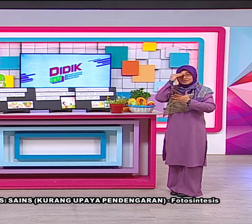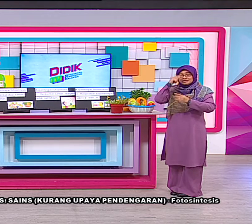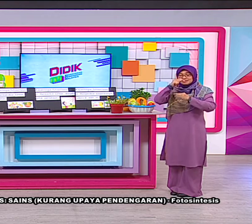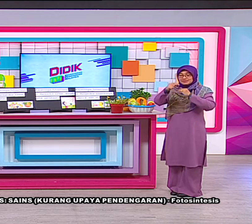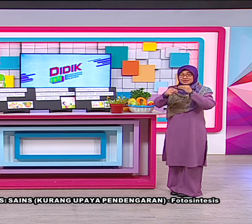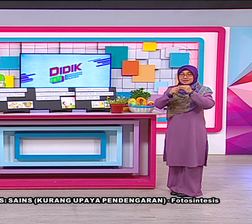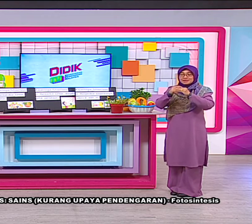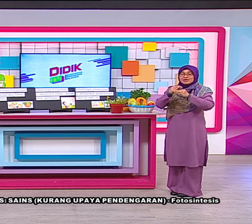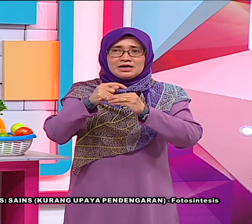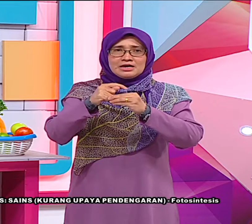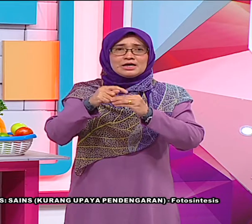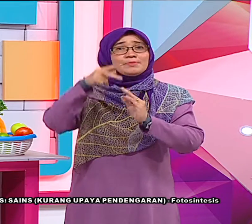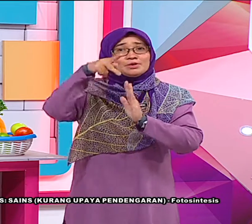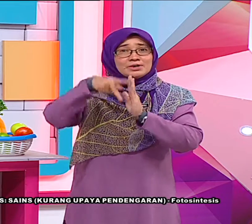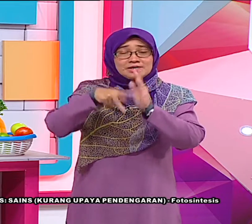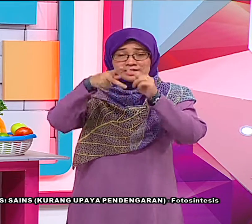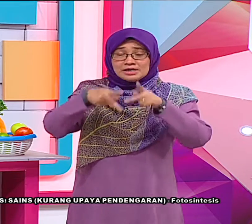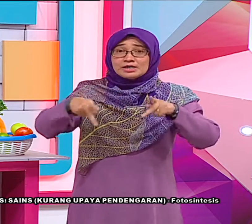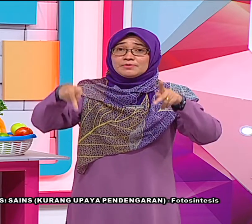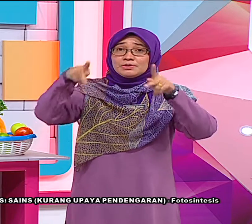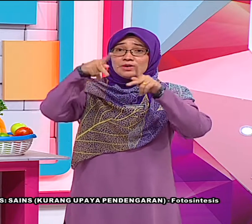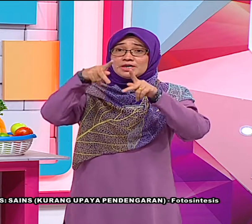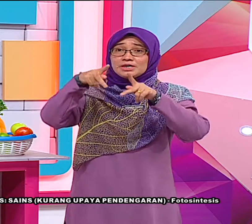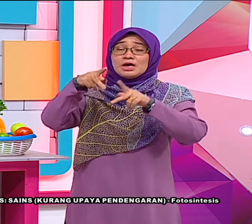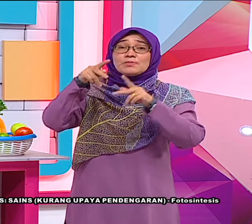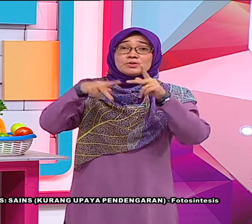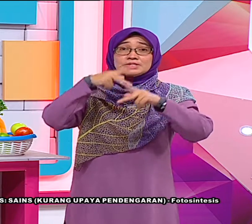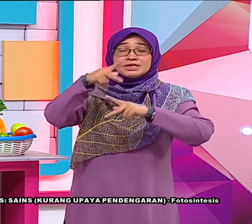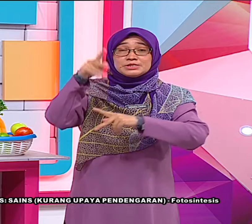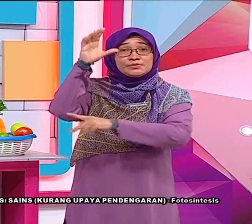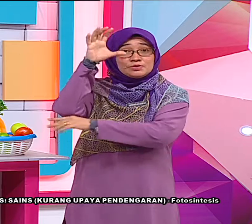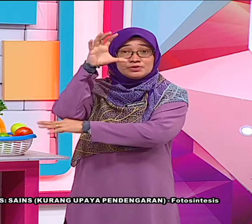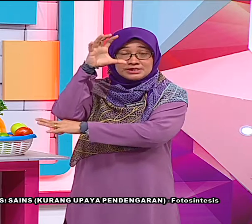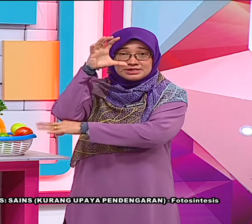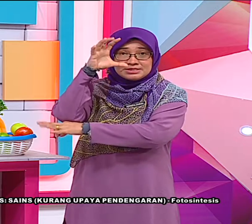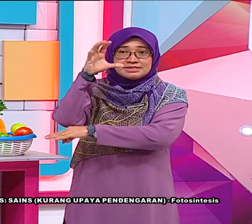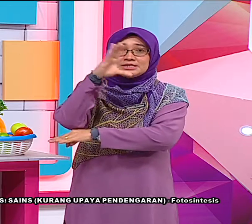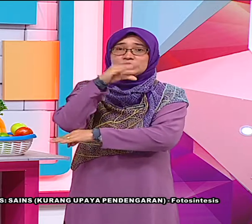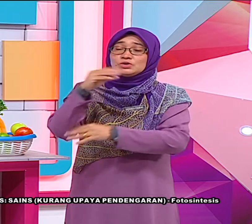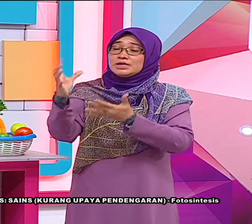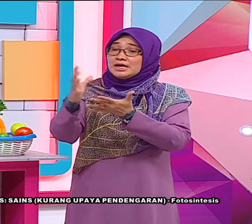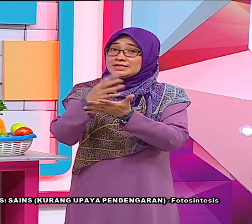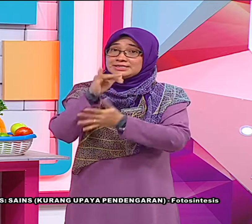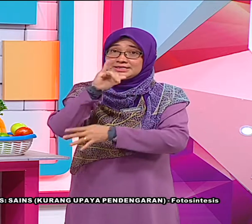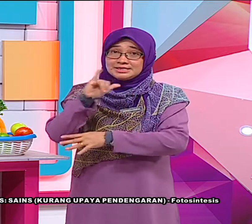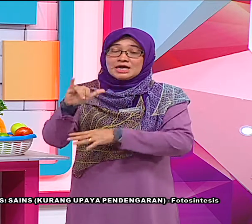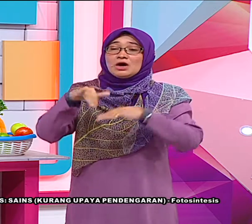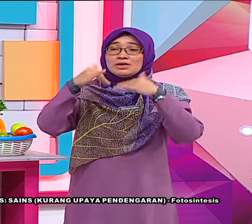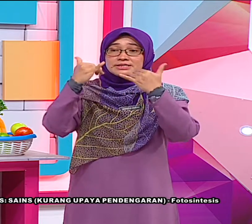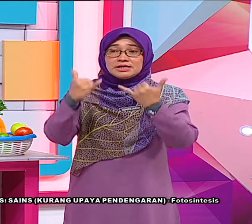tentang aka peluan keperluan proses fotosintesis dan juga Hasilnya oke